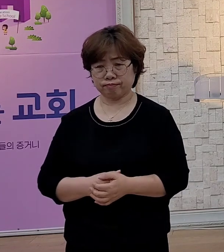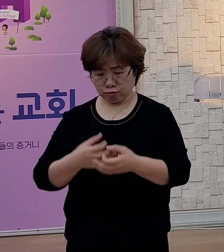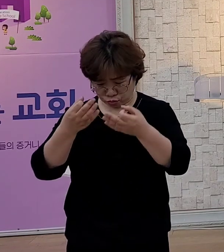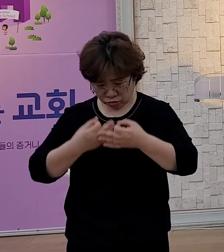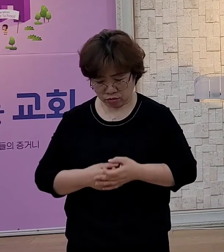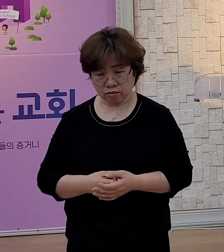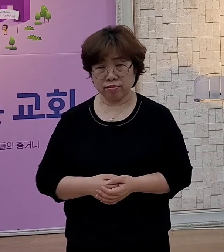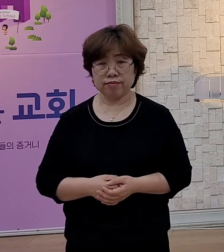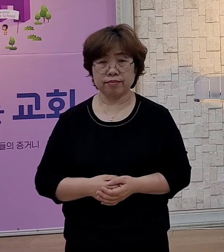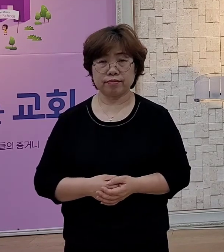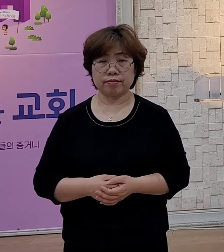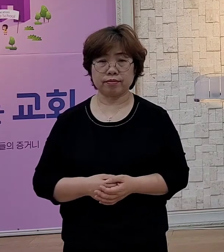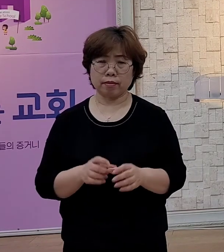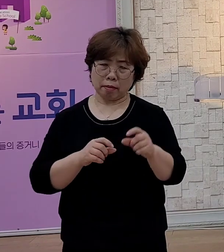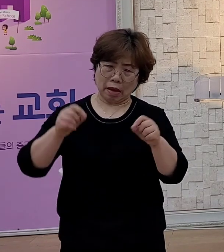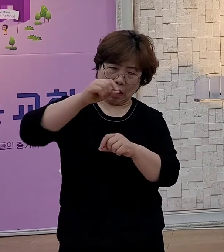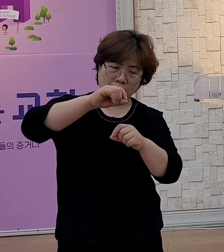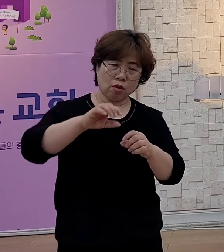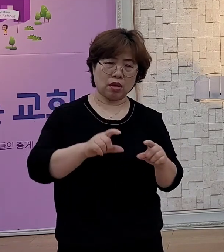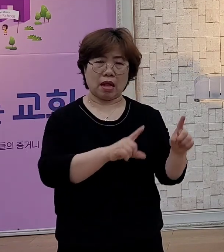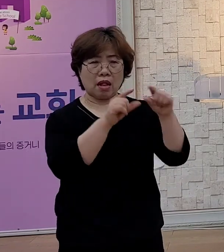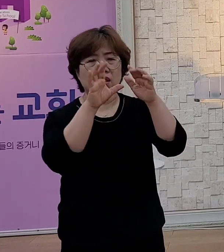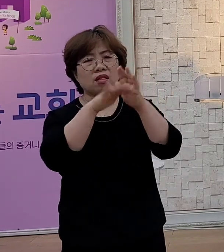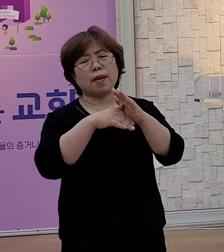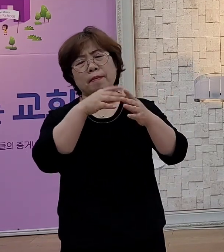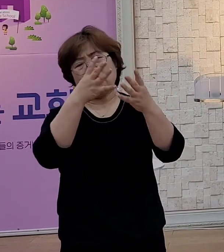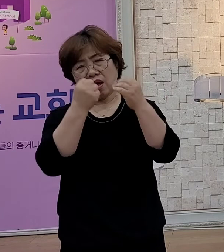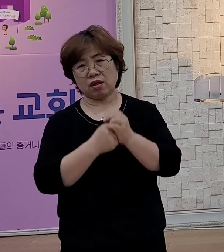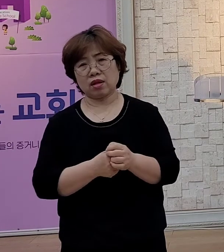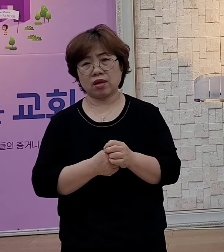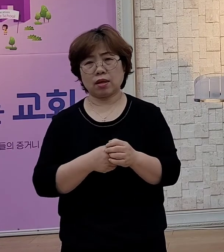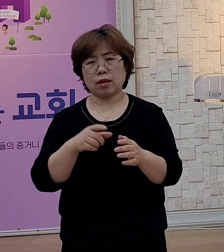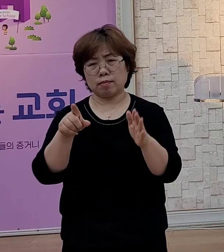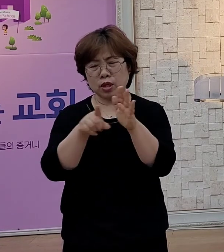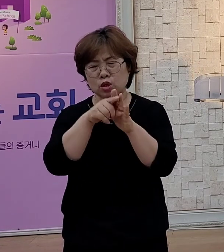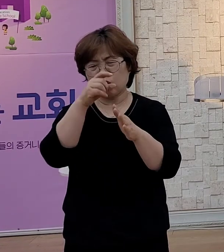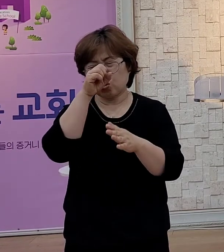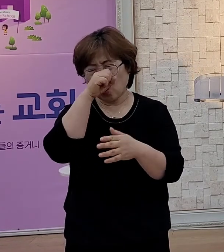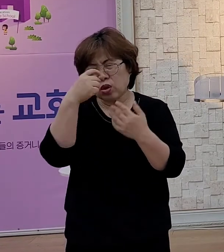거꾸로 살면서 나는 믿음이 좋은